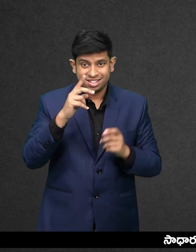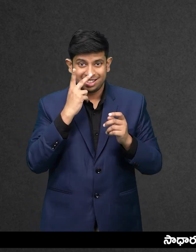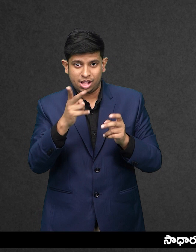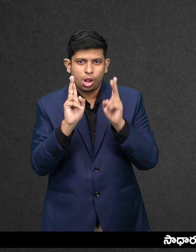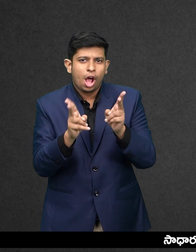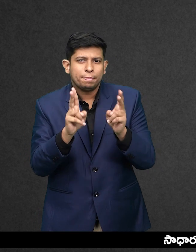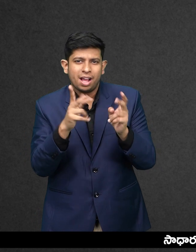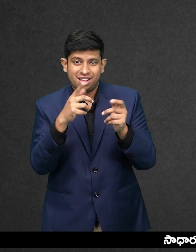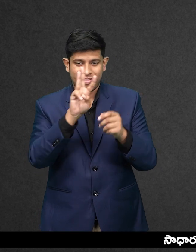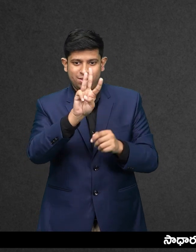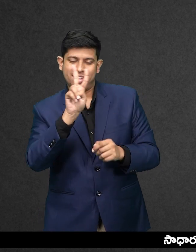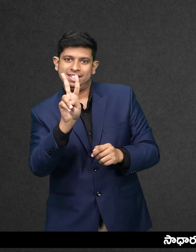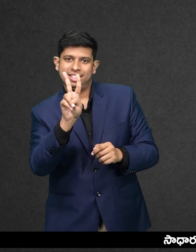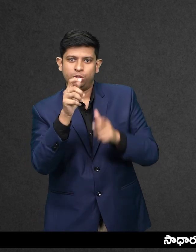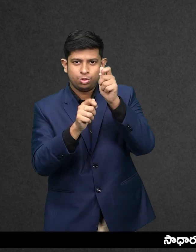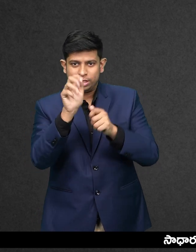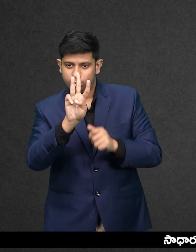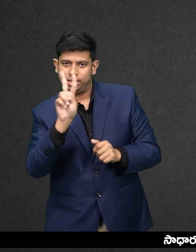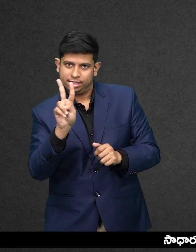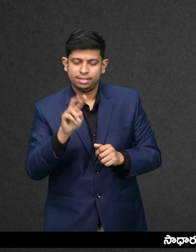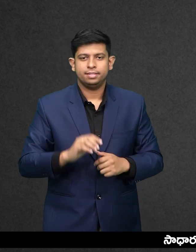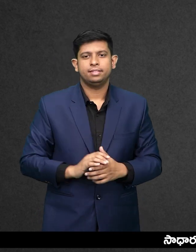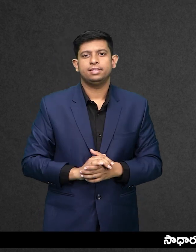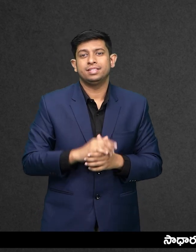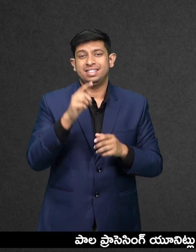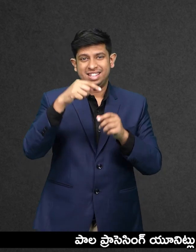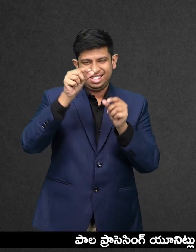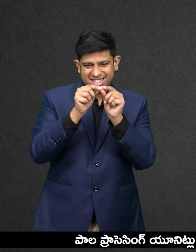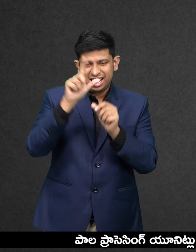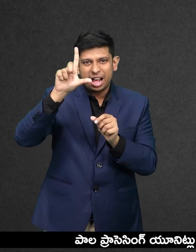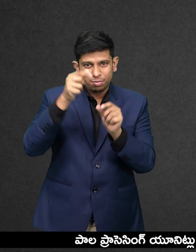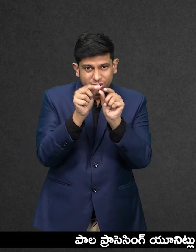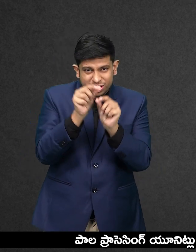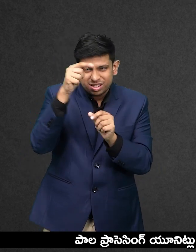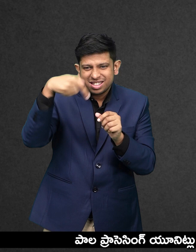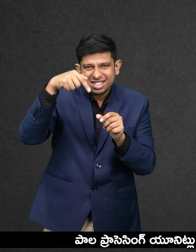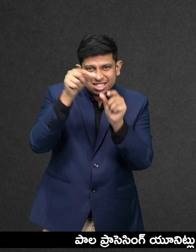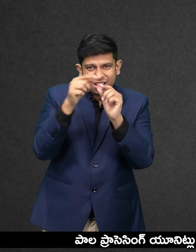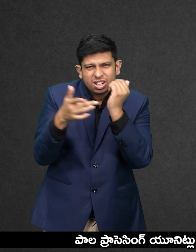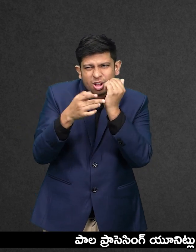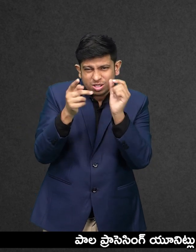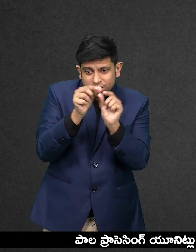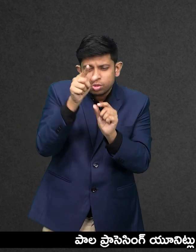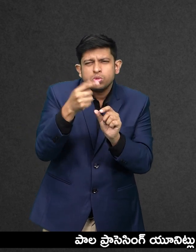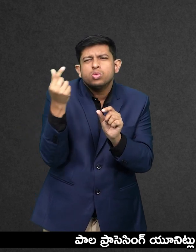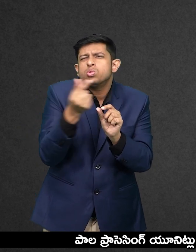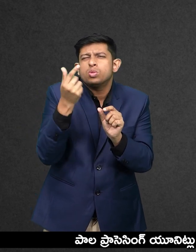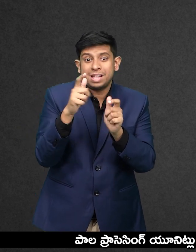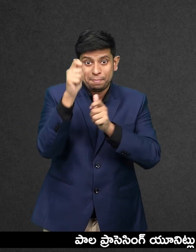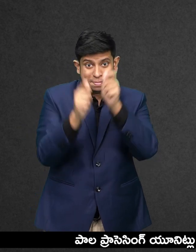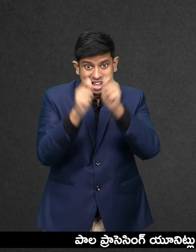సాధారణ పాలు యొక్క సగటు రీడింగ్ 32. పాల ప్రాసెసింగ్ యూనిట్లు మరియు డైరీల